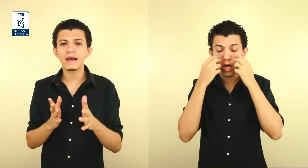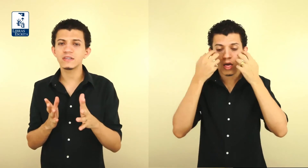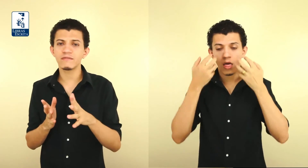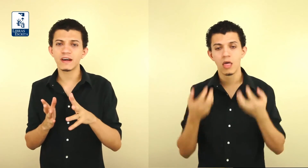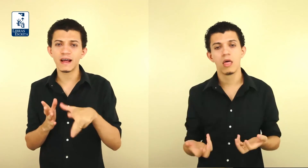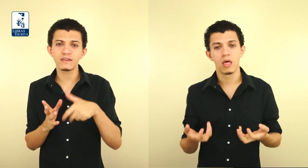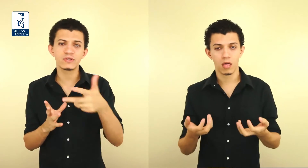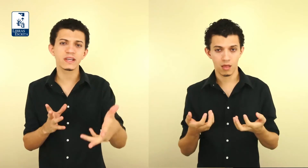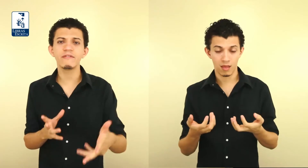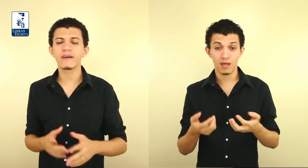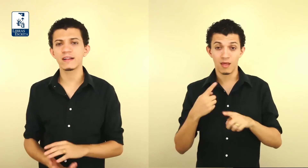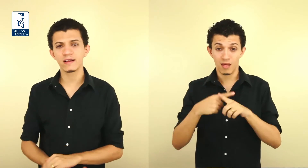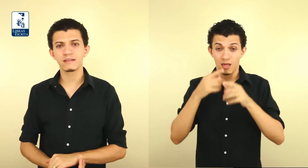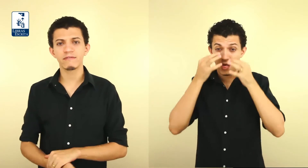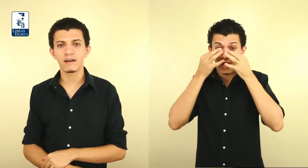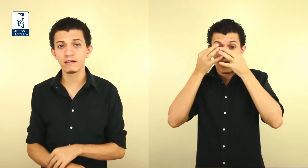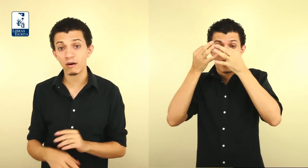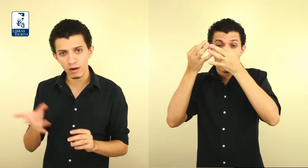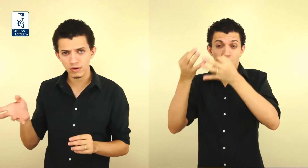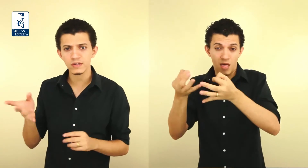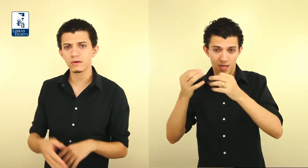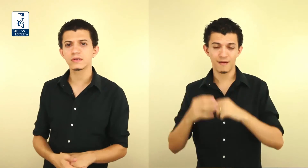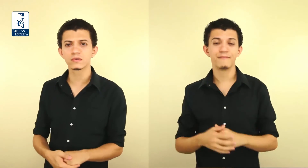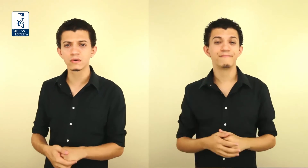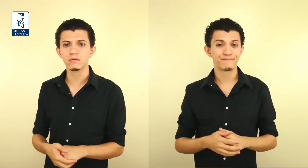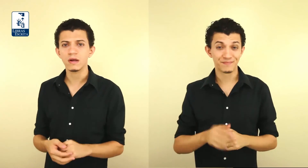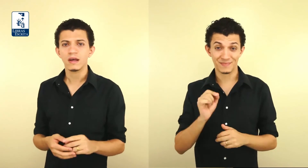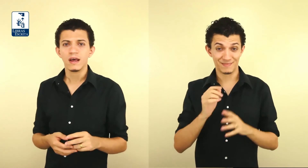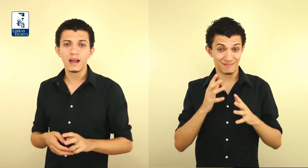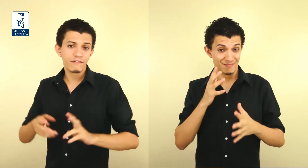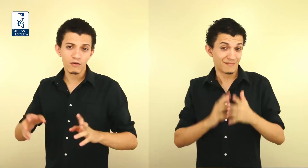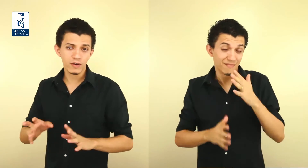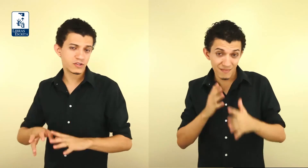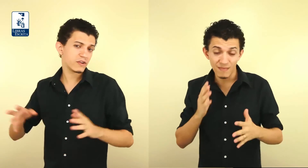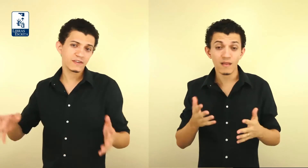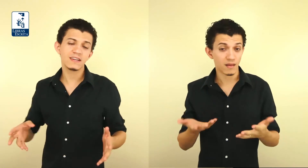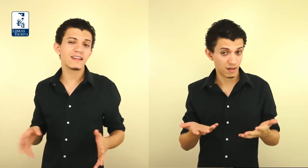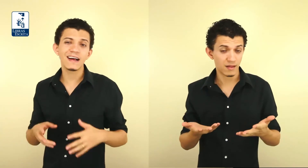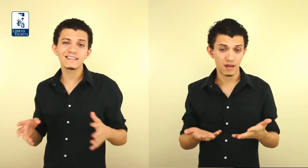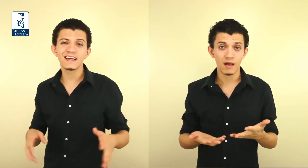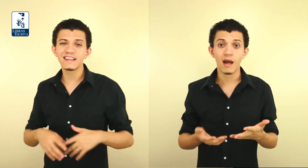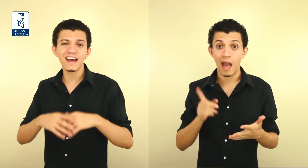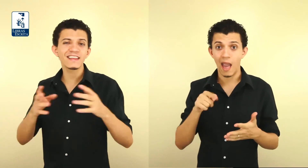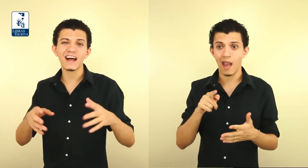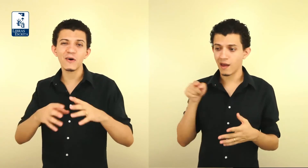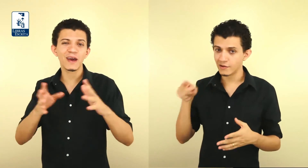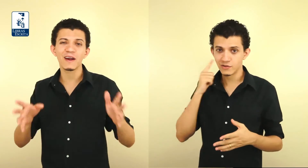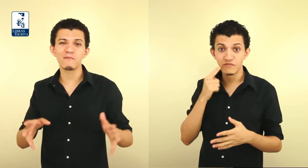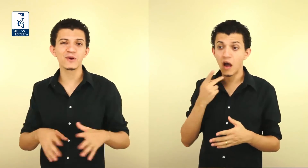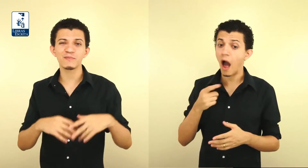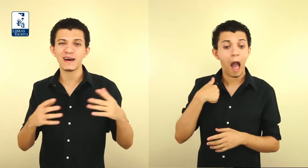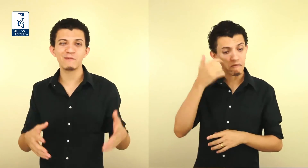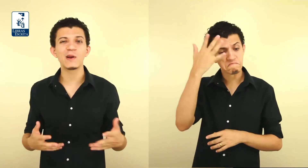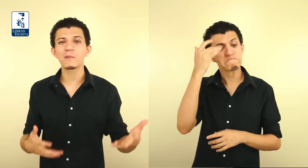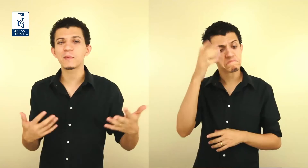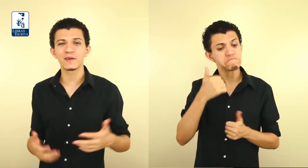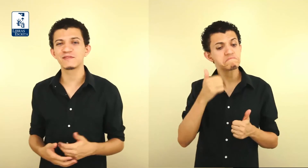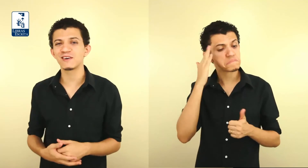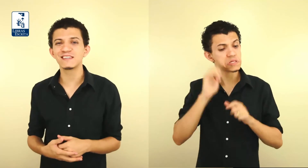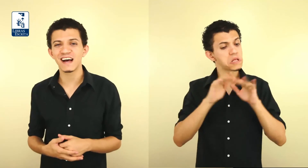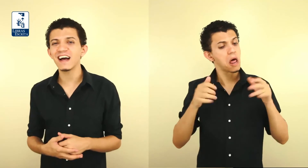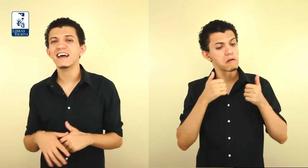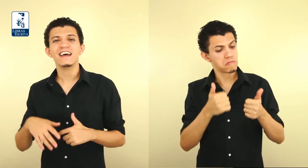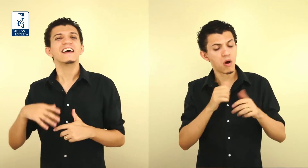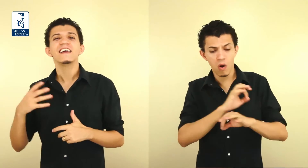você perde, na verdade, o significado que ele está falando, que é o que aconteceu com esse surdo. Ele falou que tinha facilidade de entender e tal, que era muito melhor para